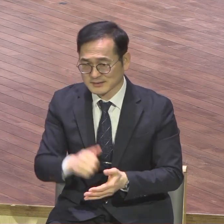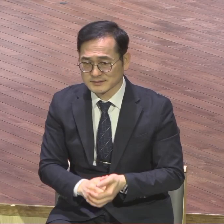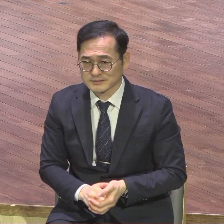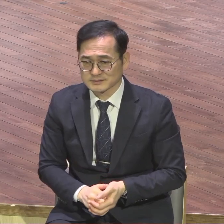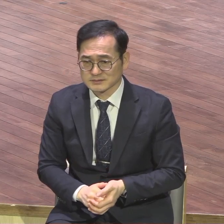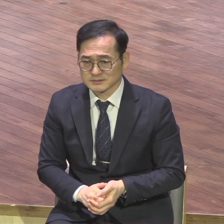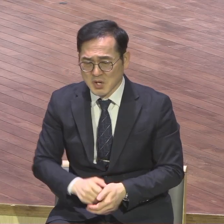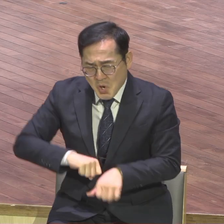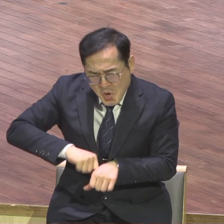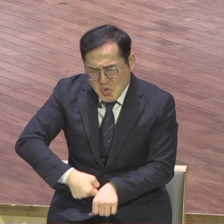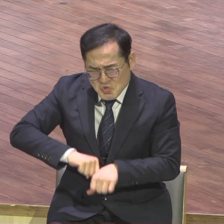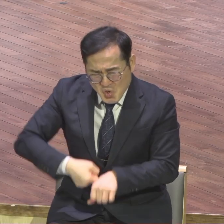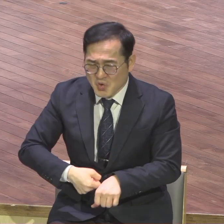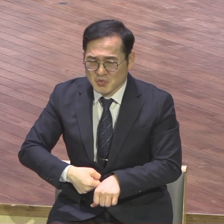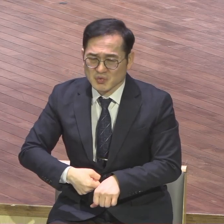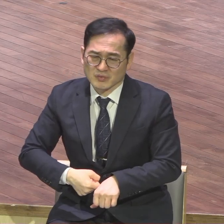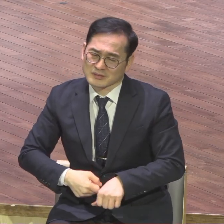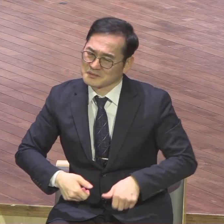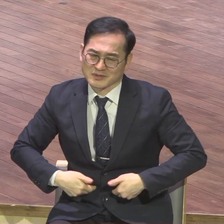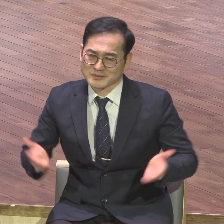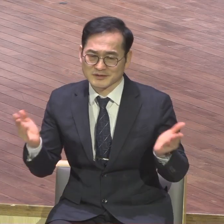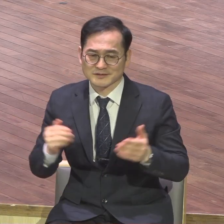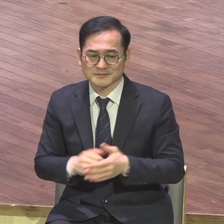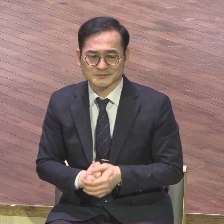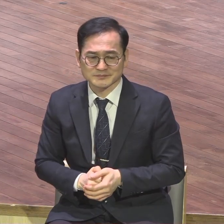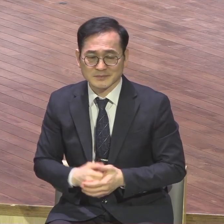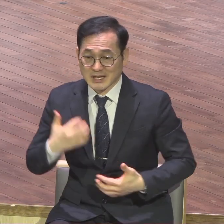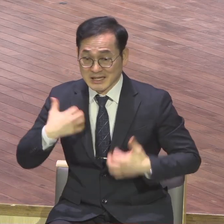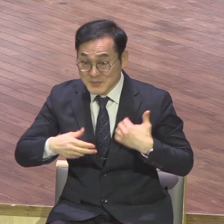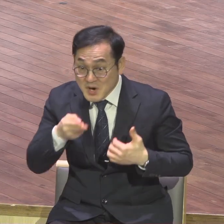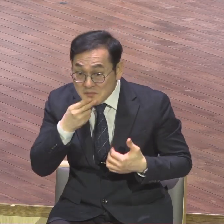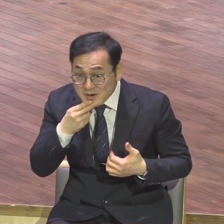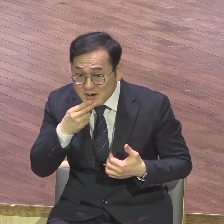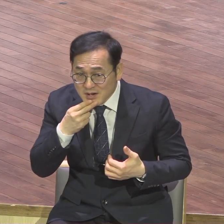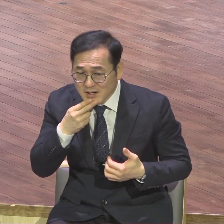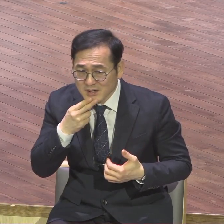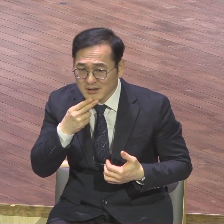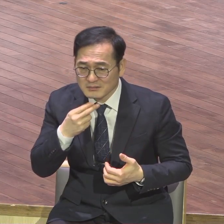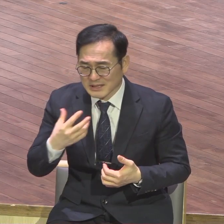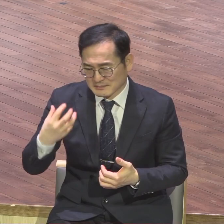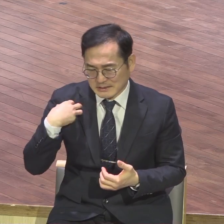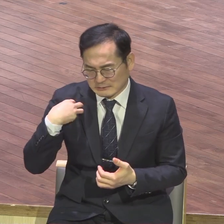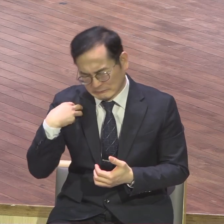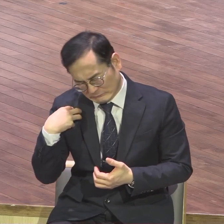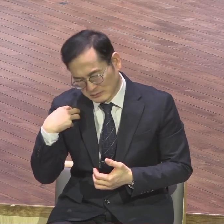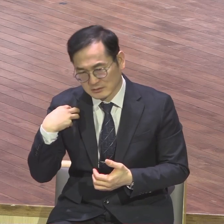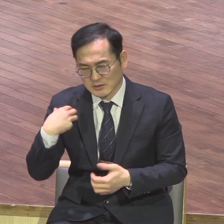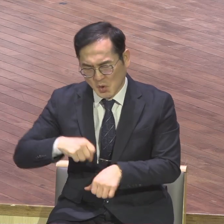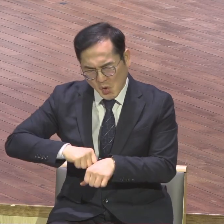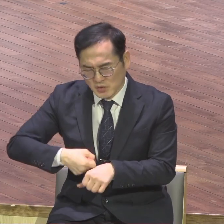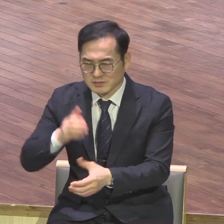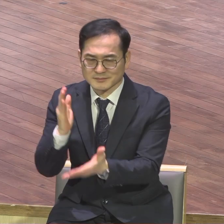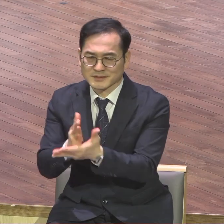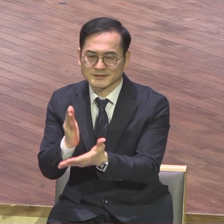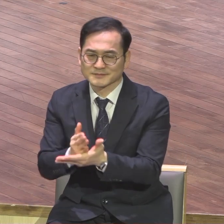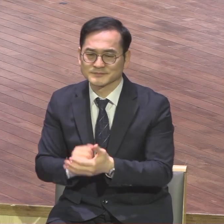필요 없다니까요. 기쁨이 없는 직분 맡을 필요가 없어요. 사람 많으니까. 기쁨이 있길